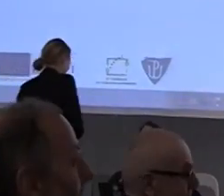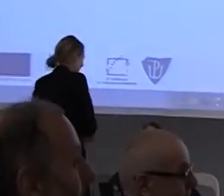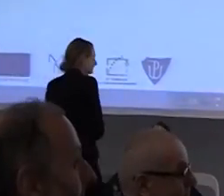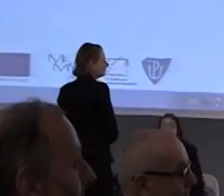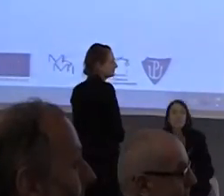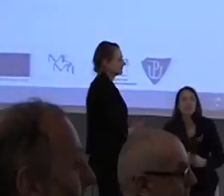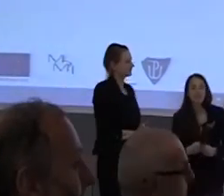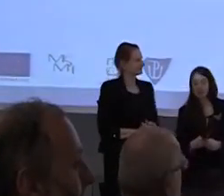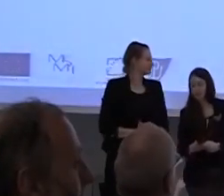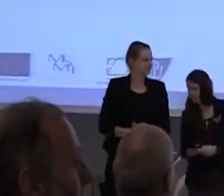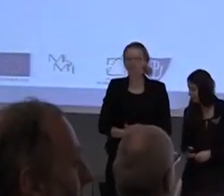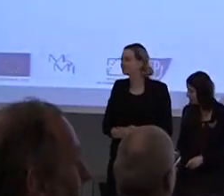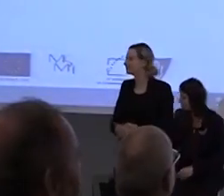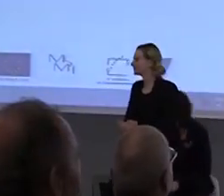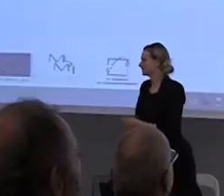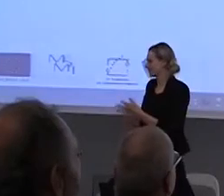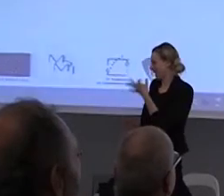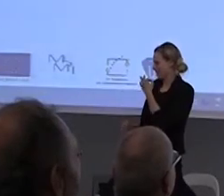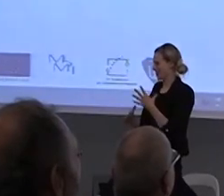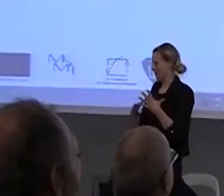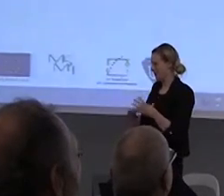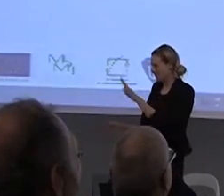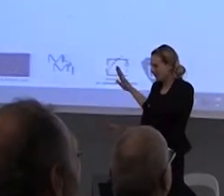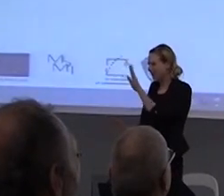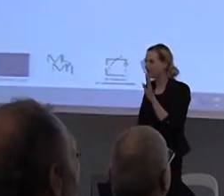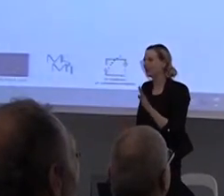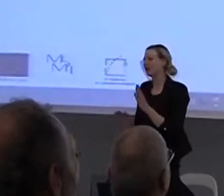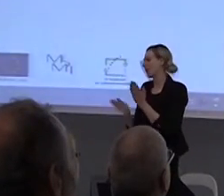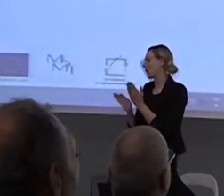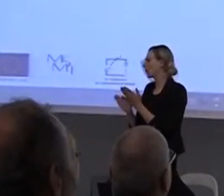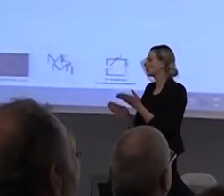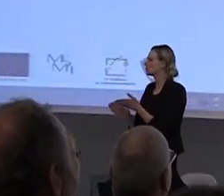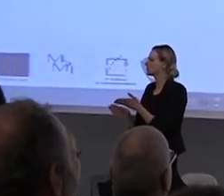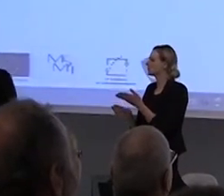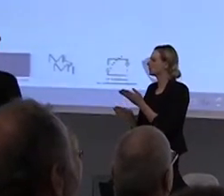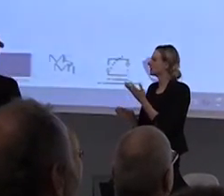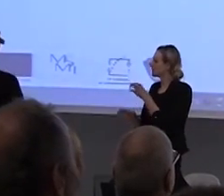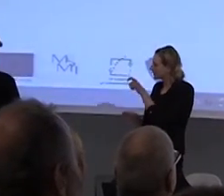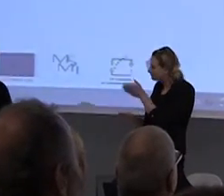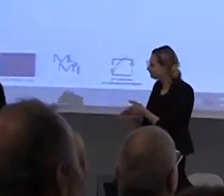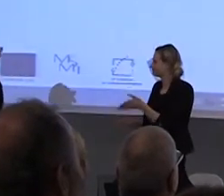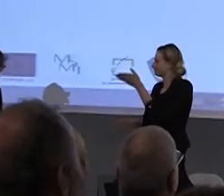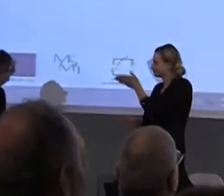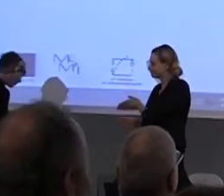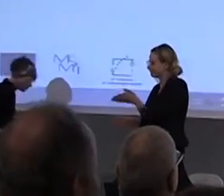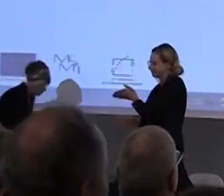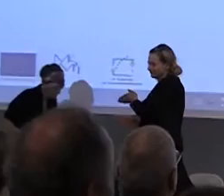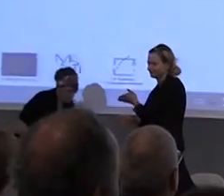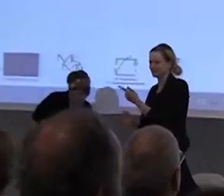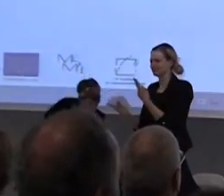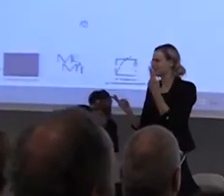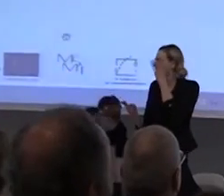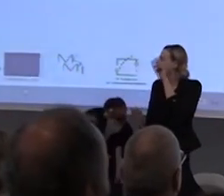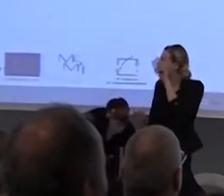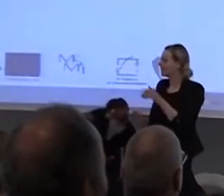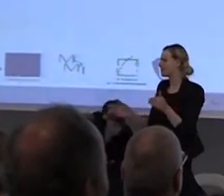Dobré dopoledne, dámy a pánové. Mnohé z toho, co bylo řečeno, by vyžadovalo samozřejmě další